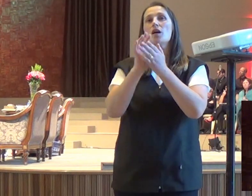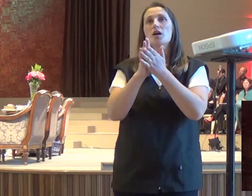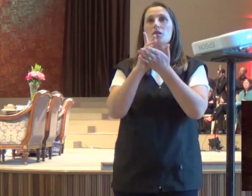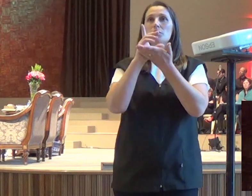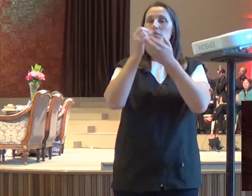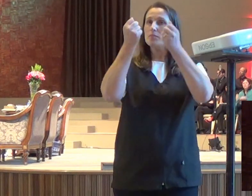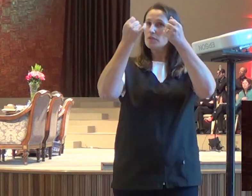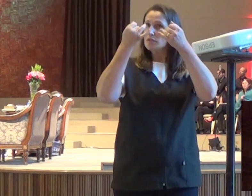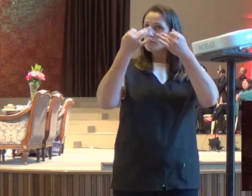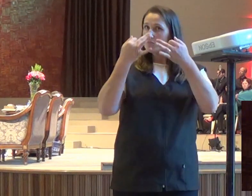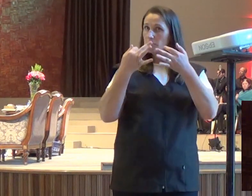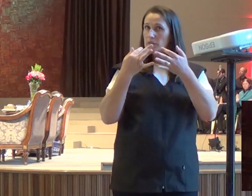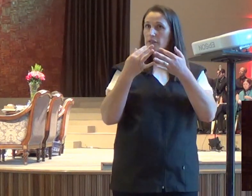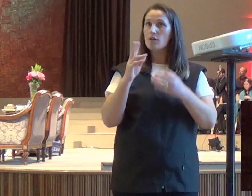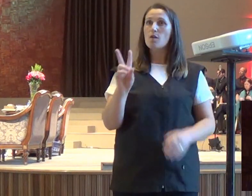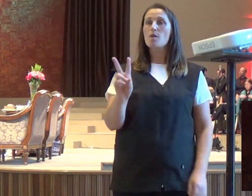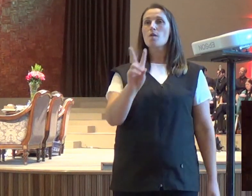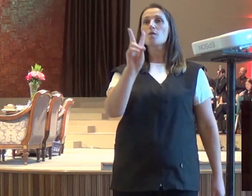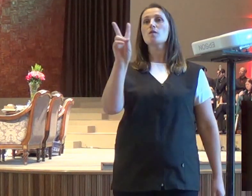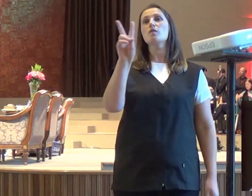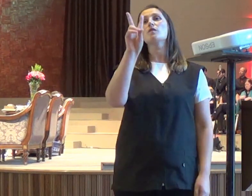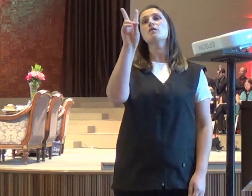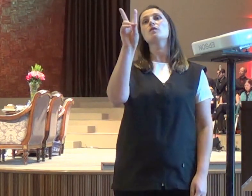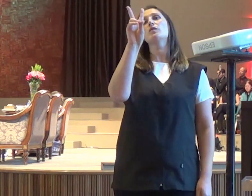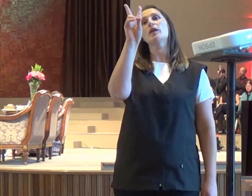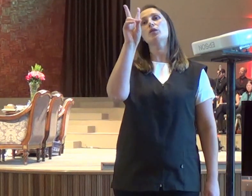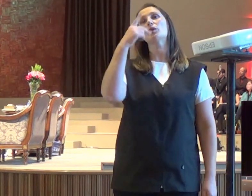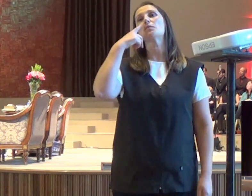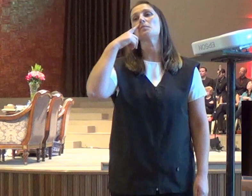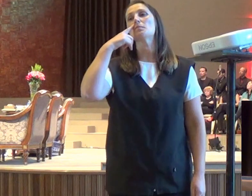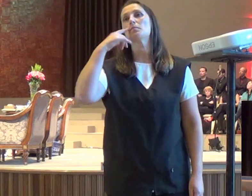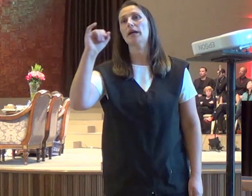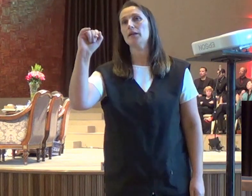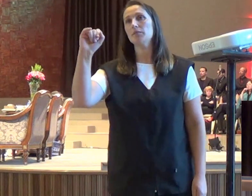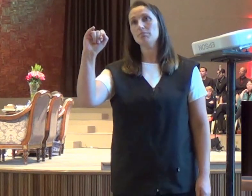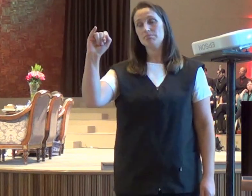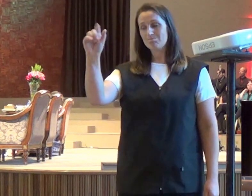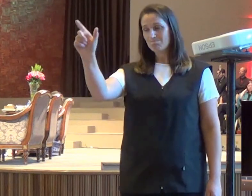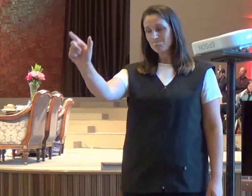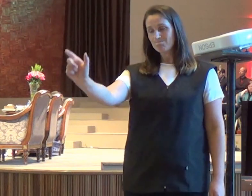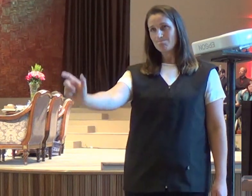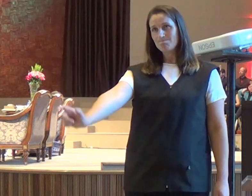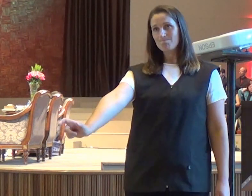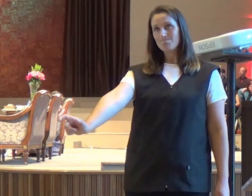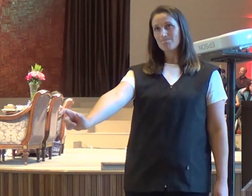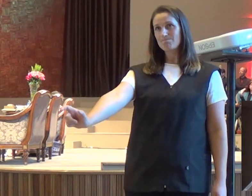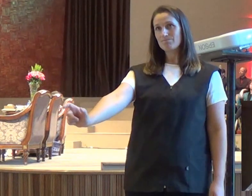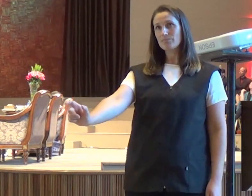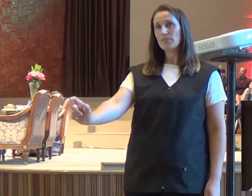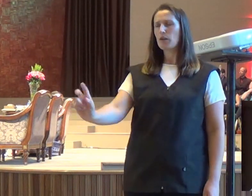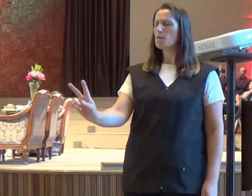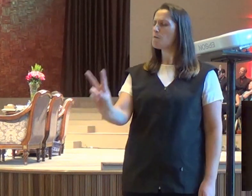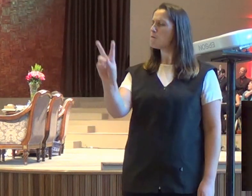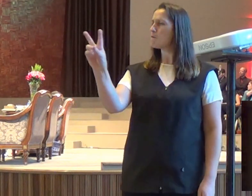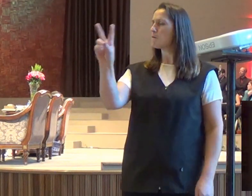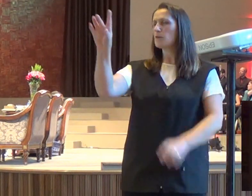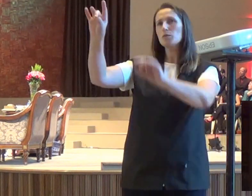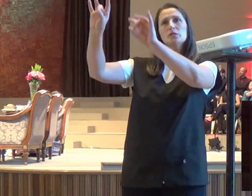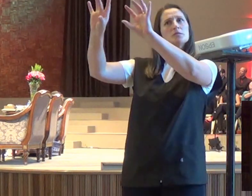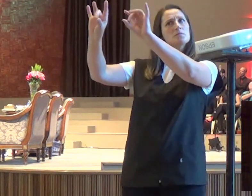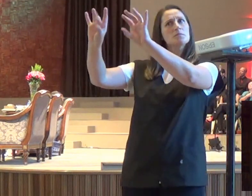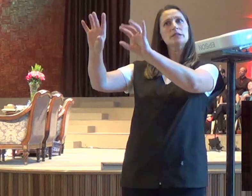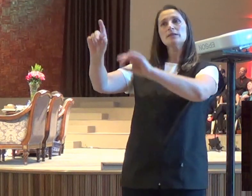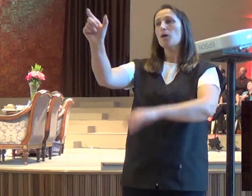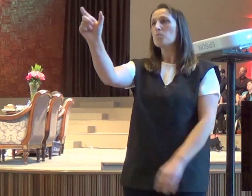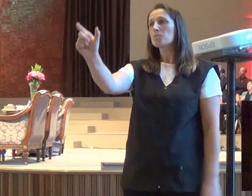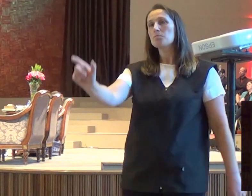sobre o grande valor de ser pai. Há uma bênção, há um valor, há